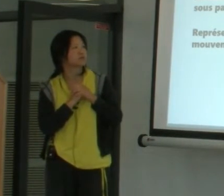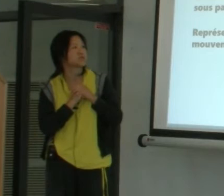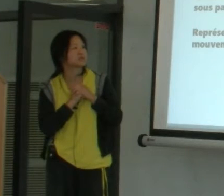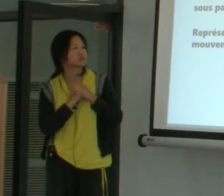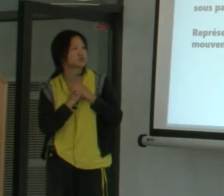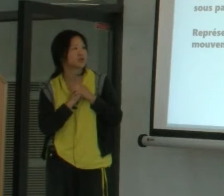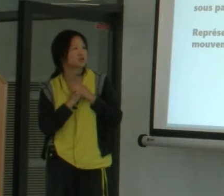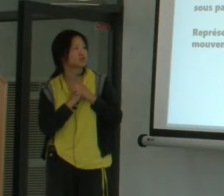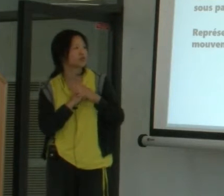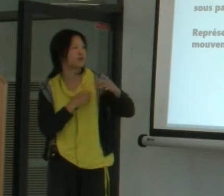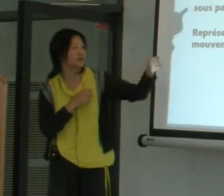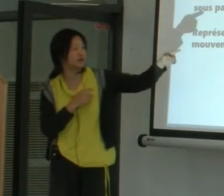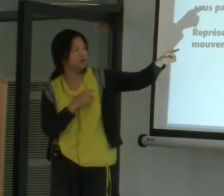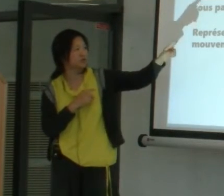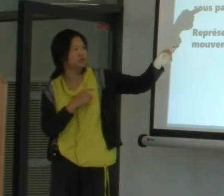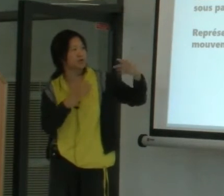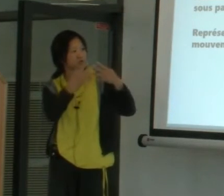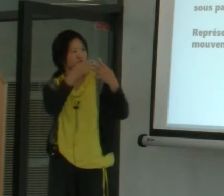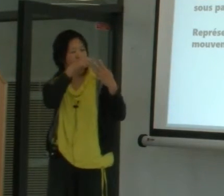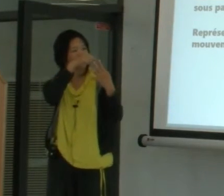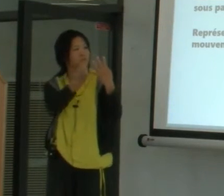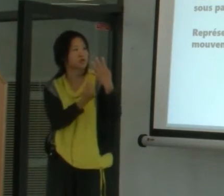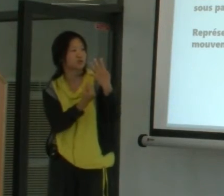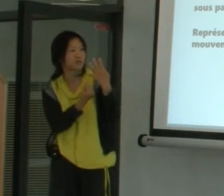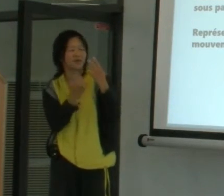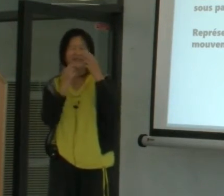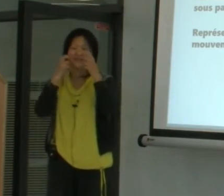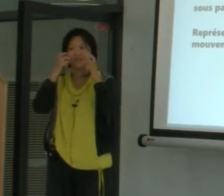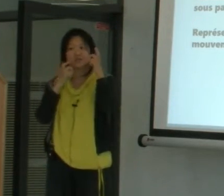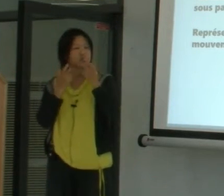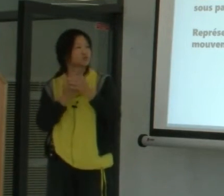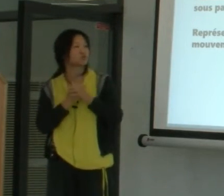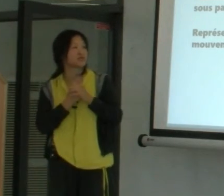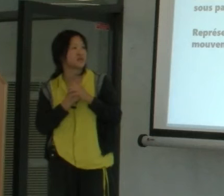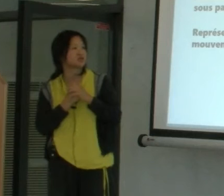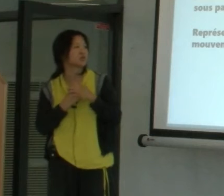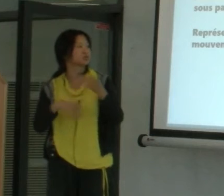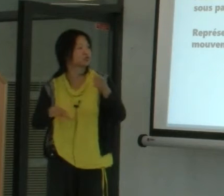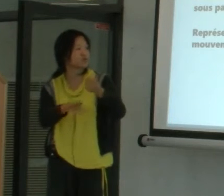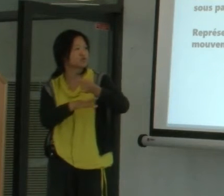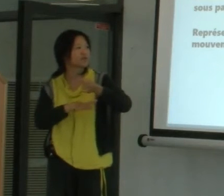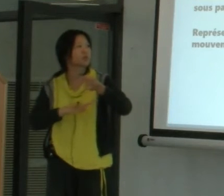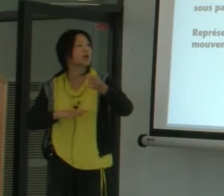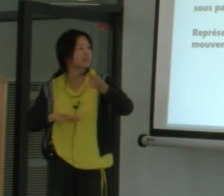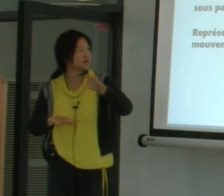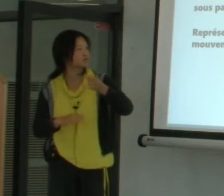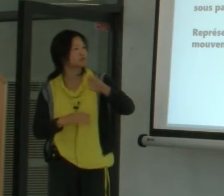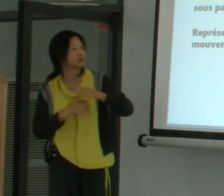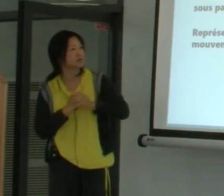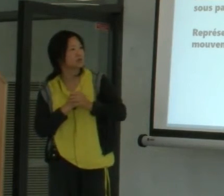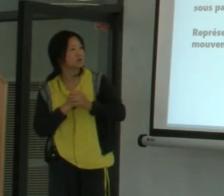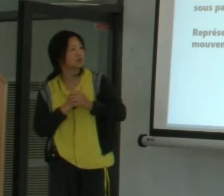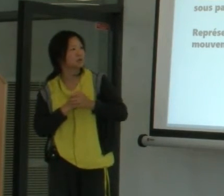Voilà, donc ce serait quelque chose, voilà, avec la configuration des mains, les expressions du visage. Donc tout ça, ce serait vraiment la base.